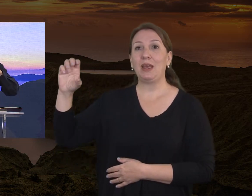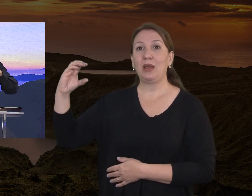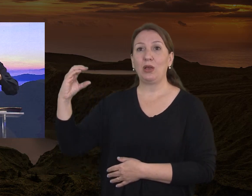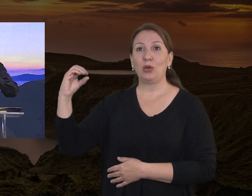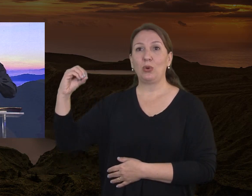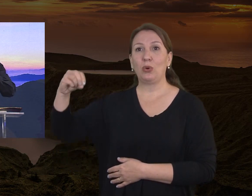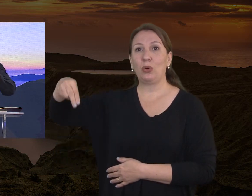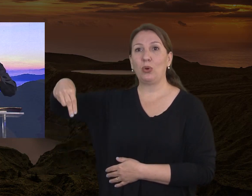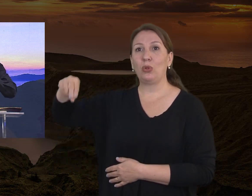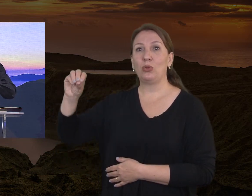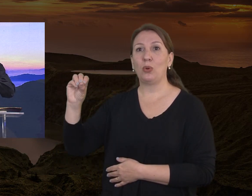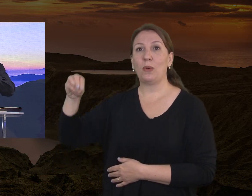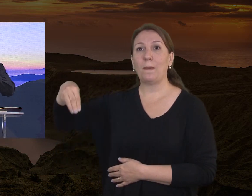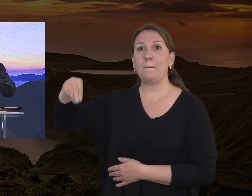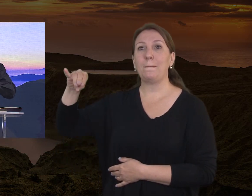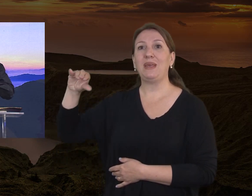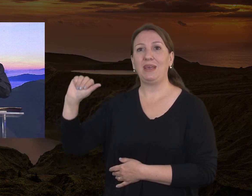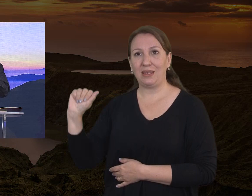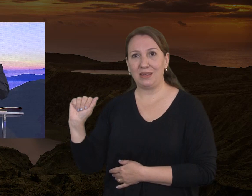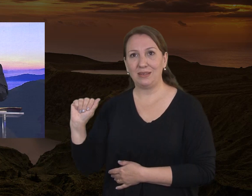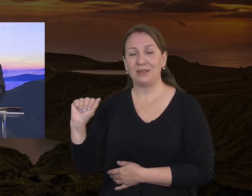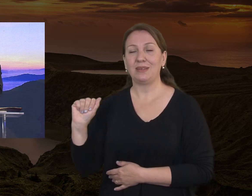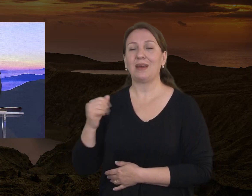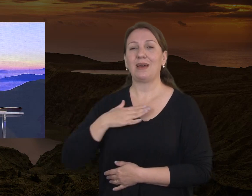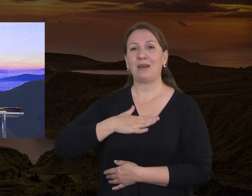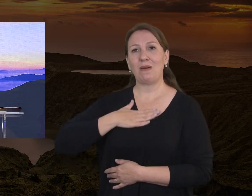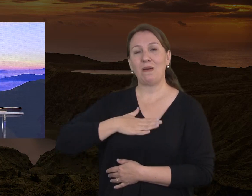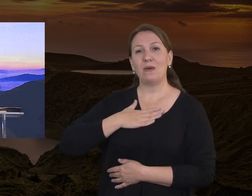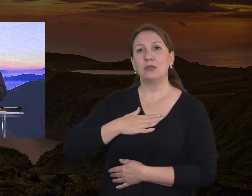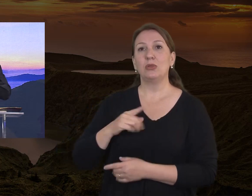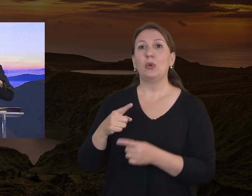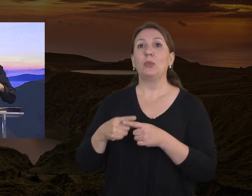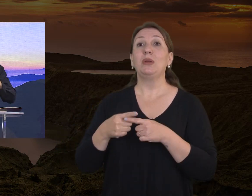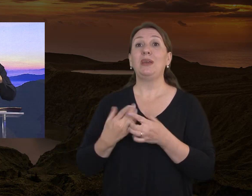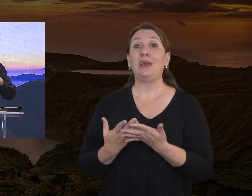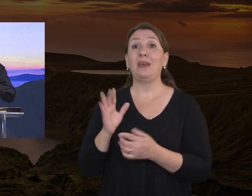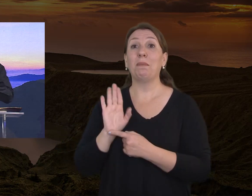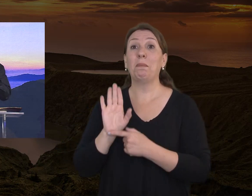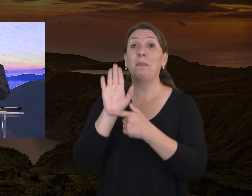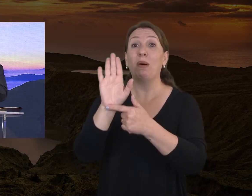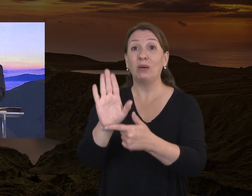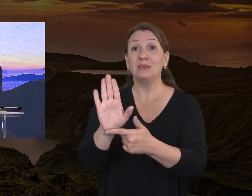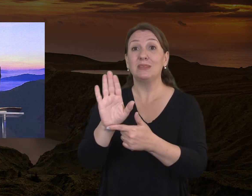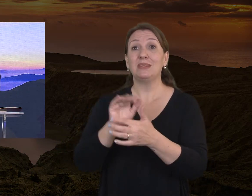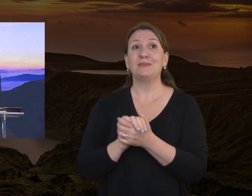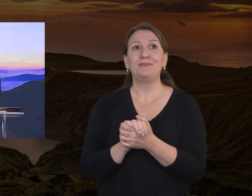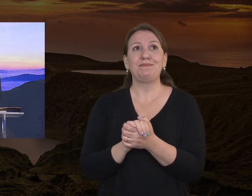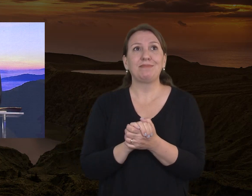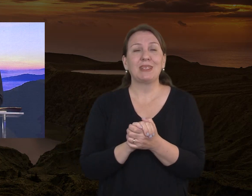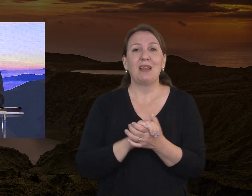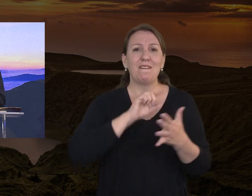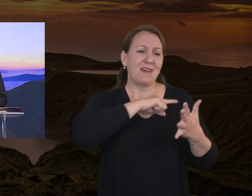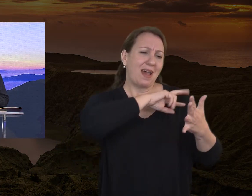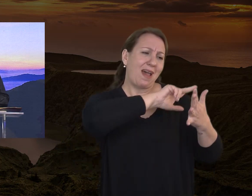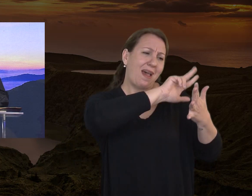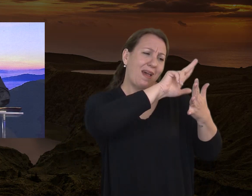um processo que está sendo gerenciado, um processo que está em andamento,